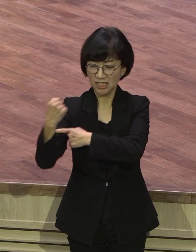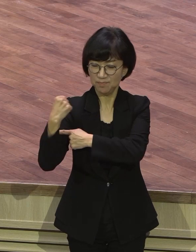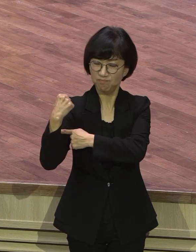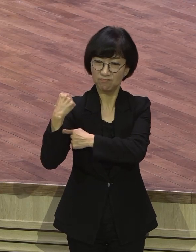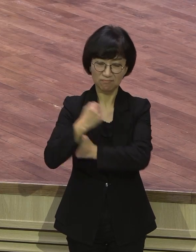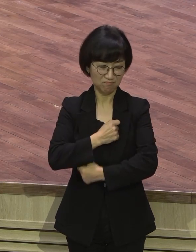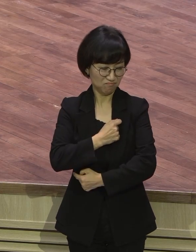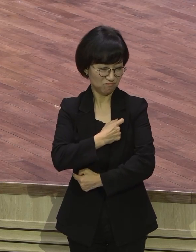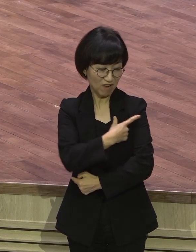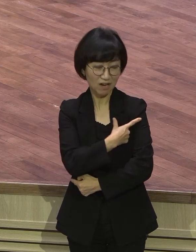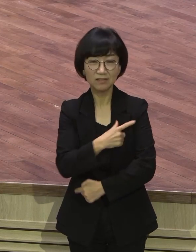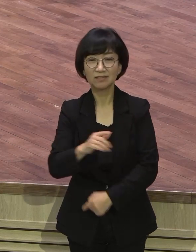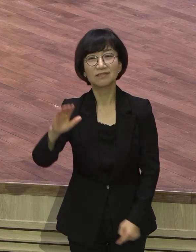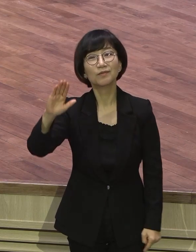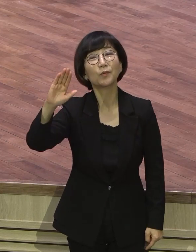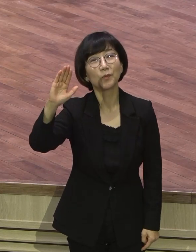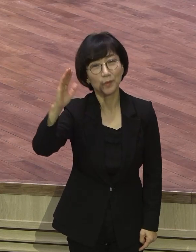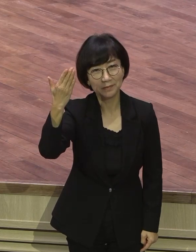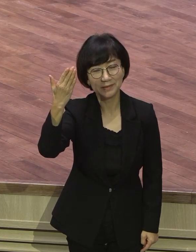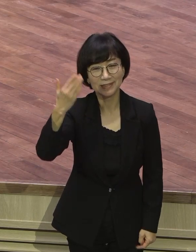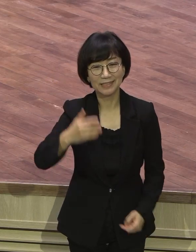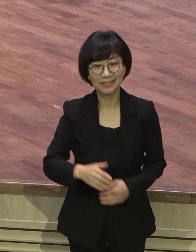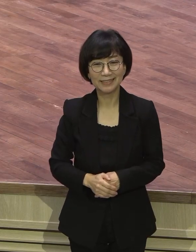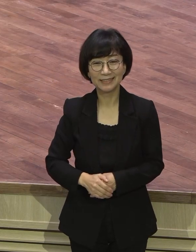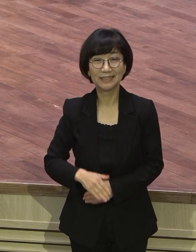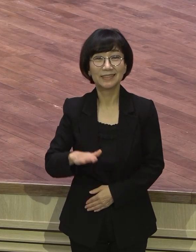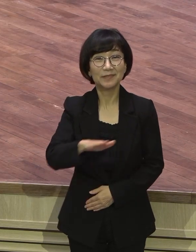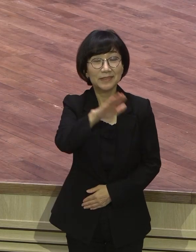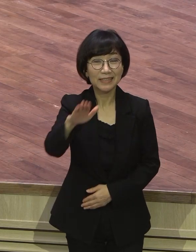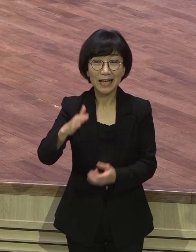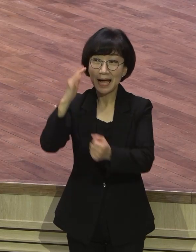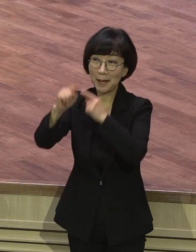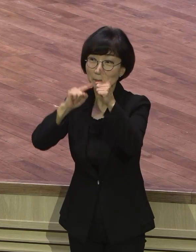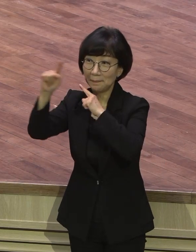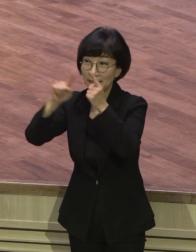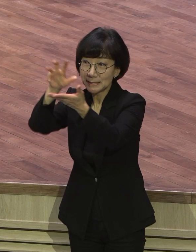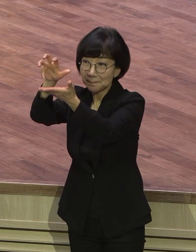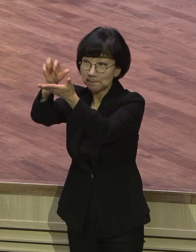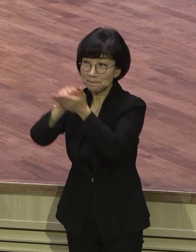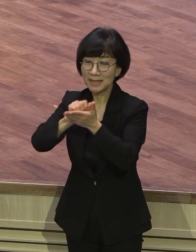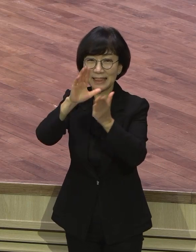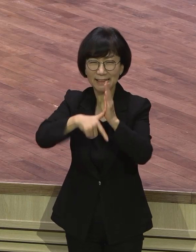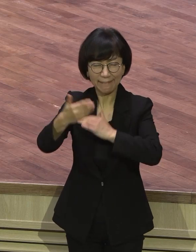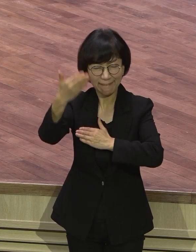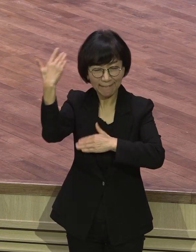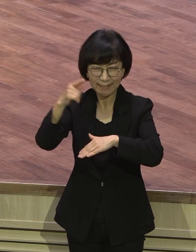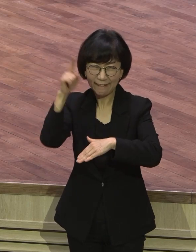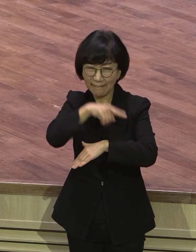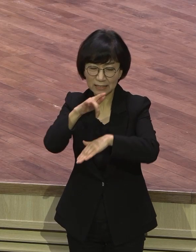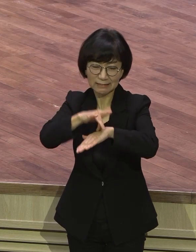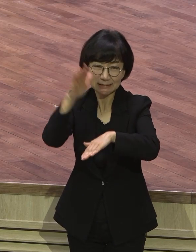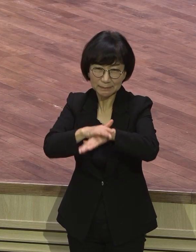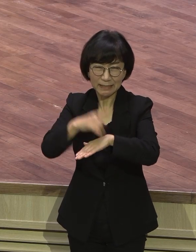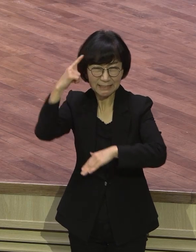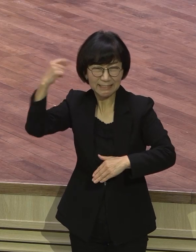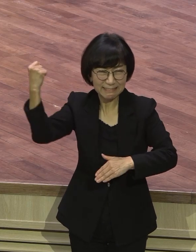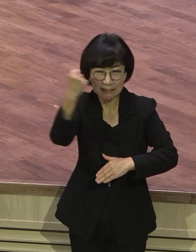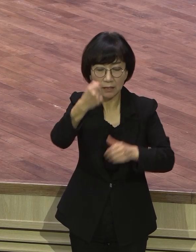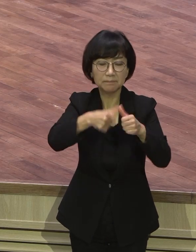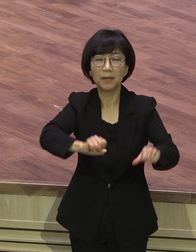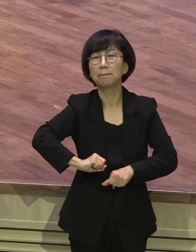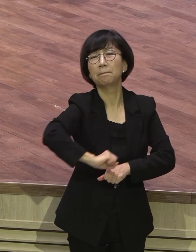우리는 말씀을 통해서요 예털을 꽉하게 깨야 됩니다 예털을 깨 그러면 어떻게 해요